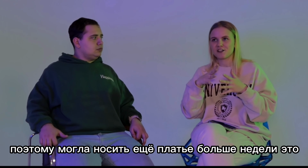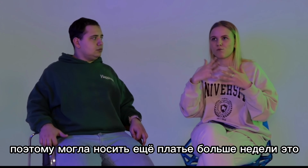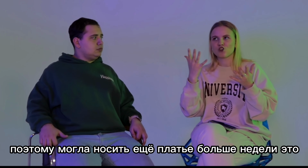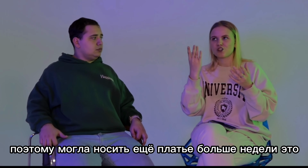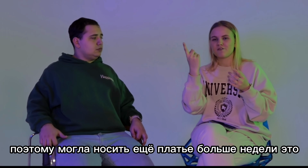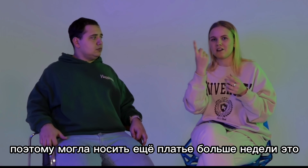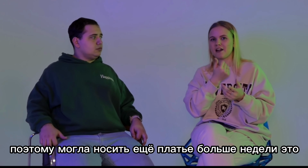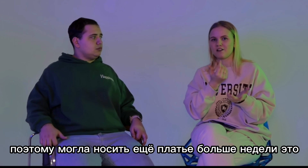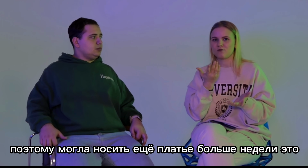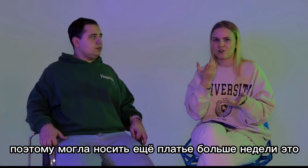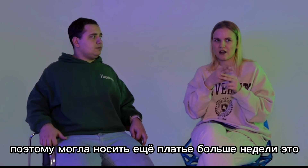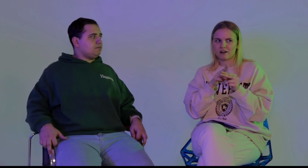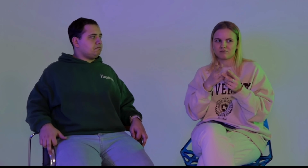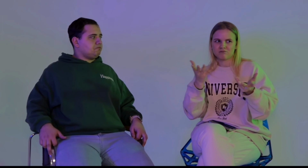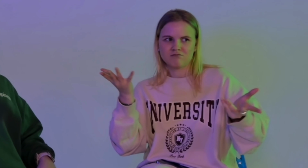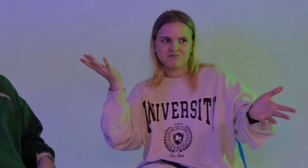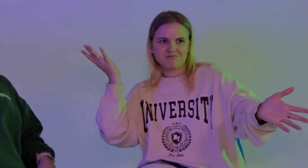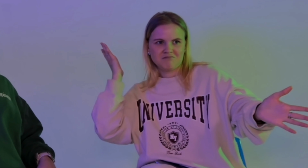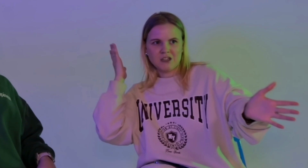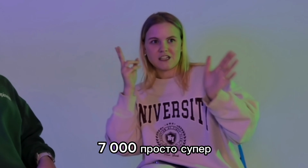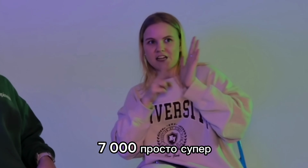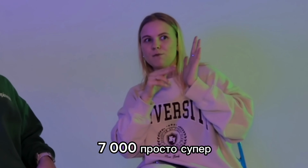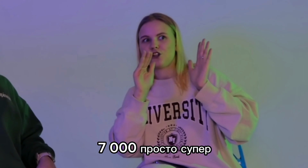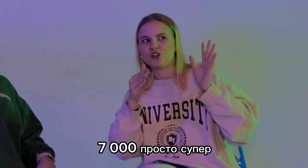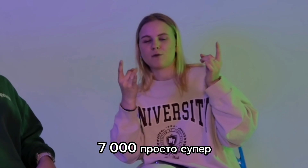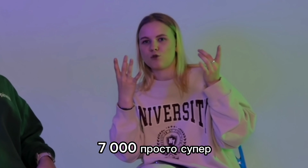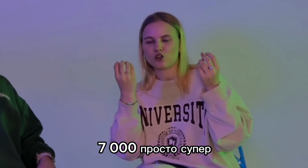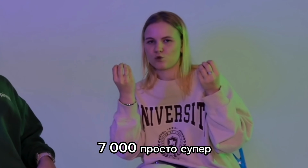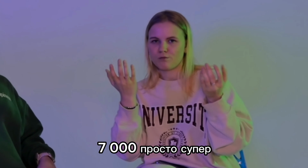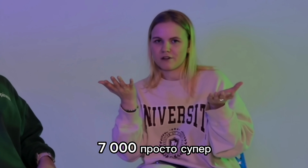платье больше недели. Это 7 тысяч на какой-то супер.